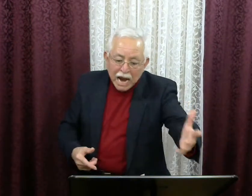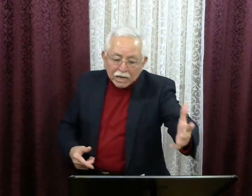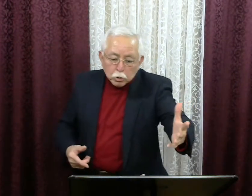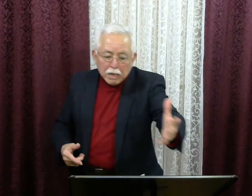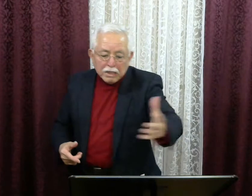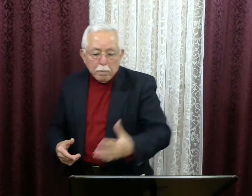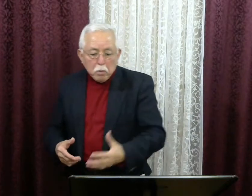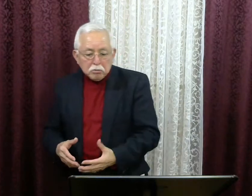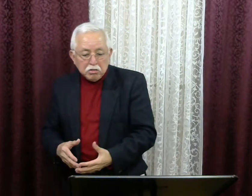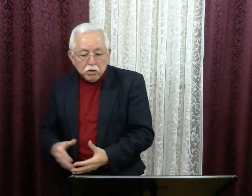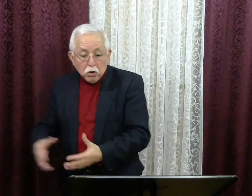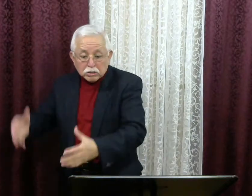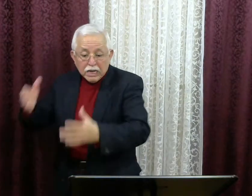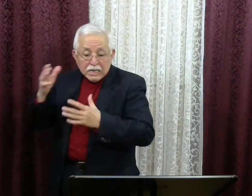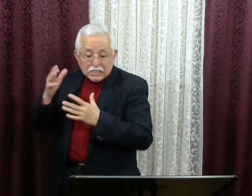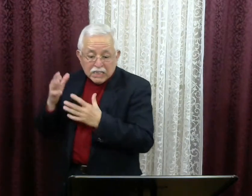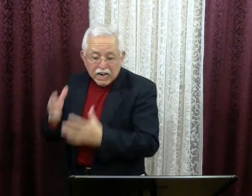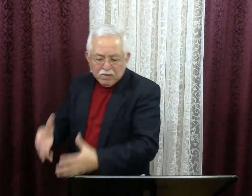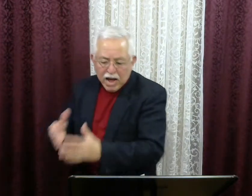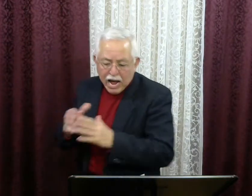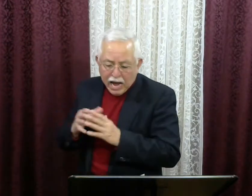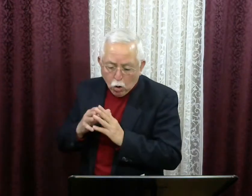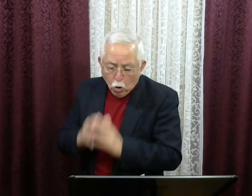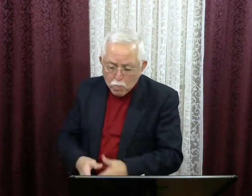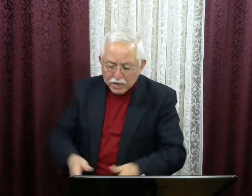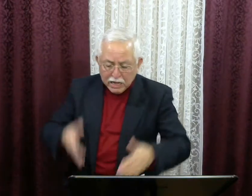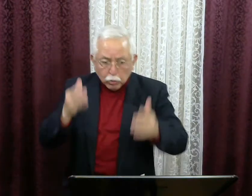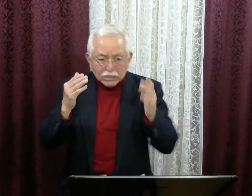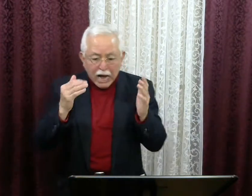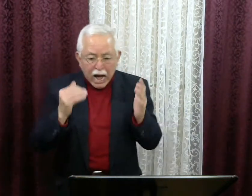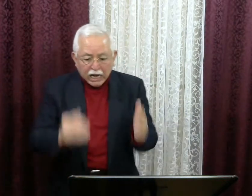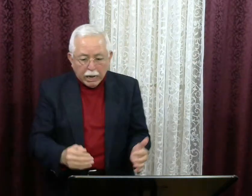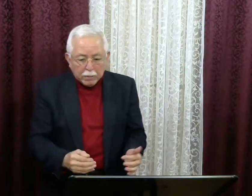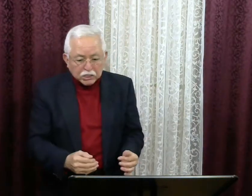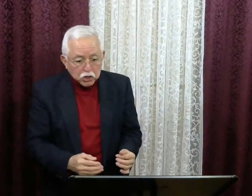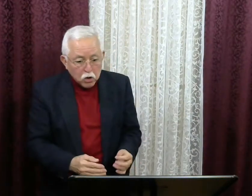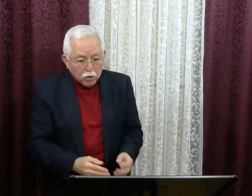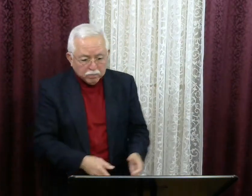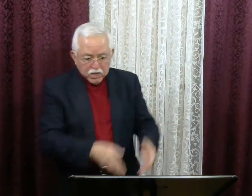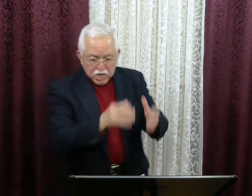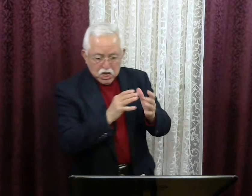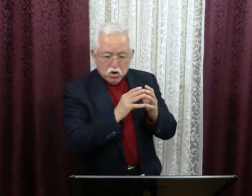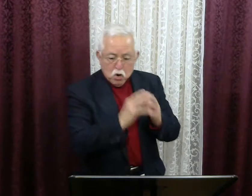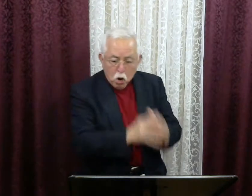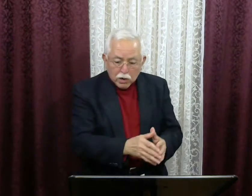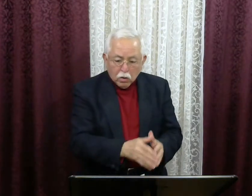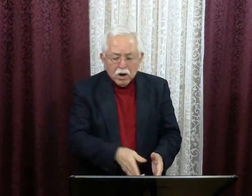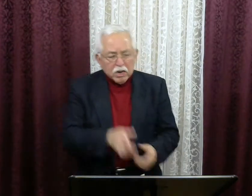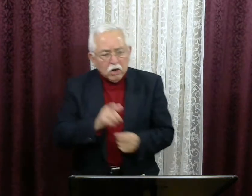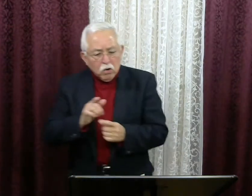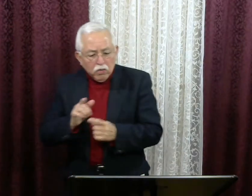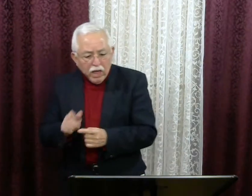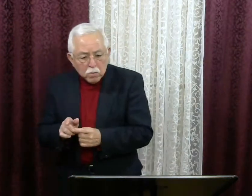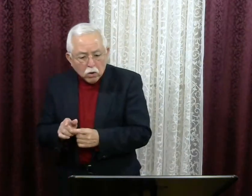La altura del amor de Dios se eleva a la cumbre de nuestra aclamación y júbilo. Recordemos